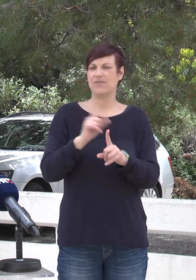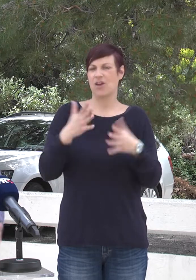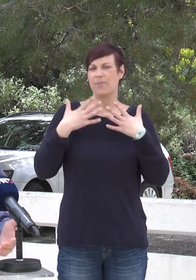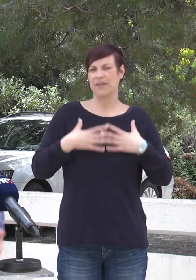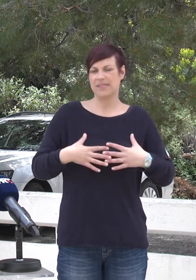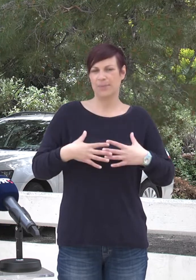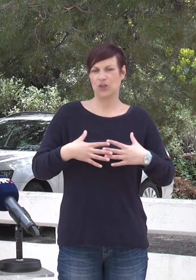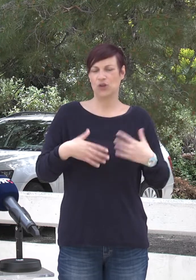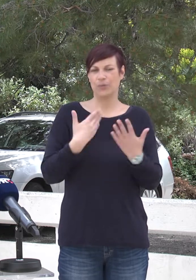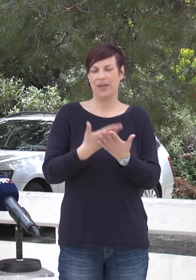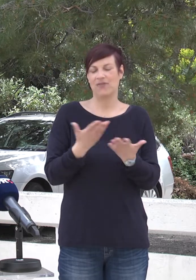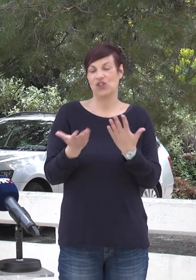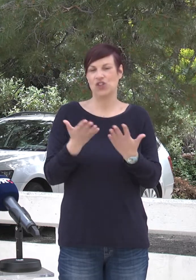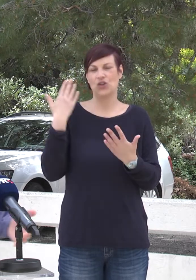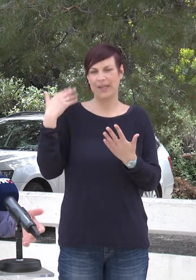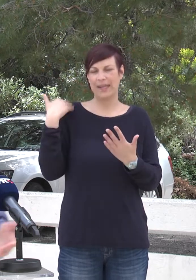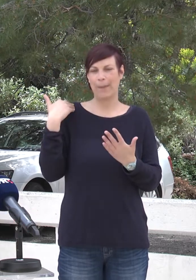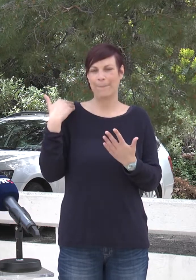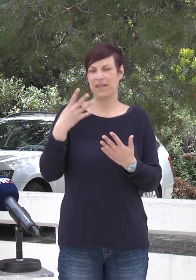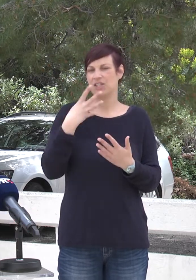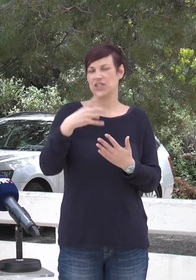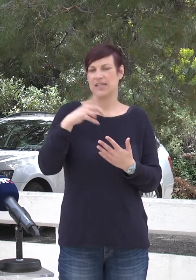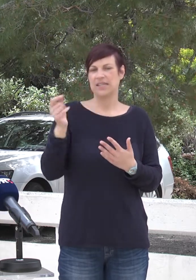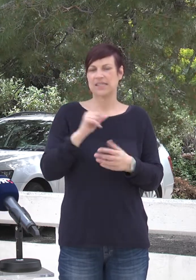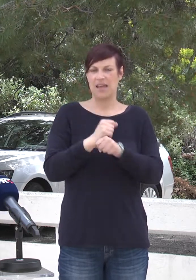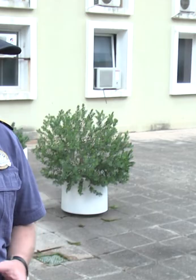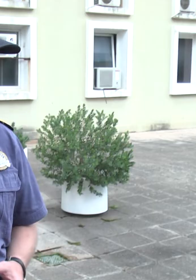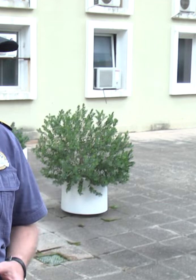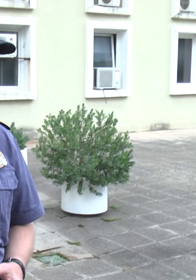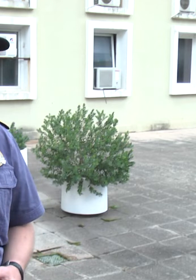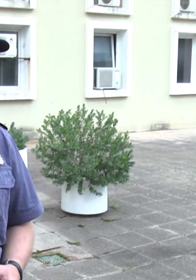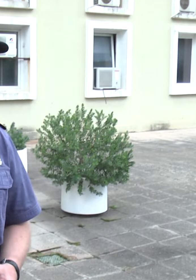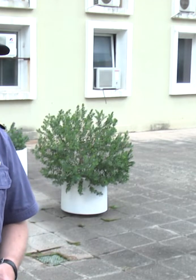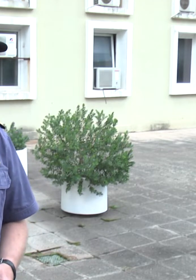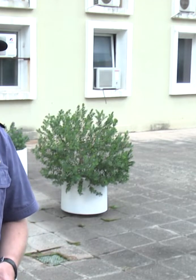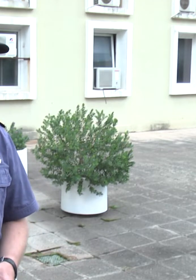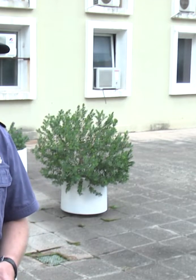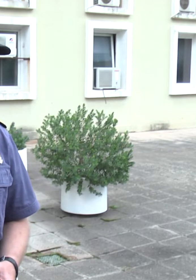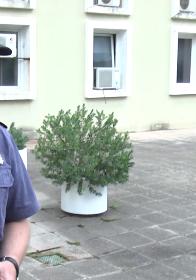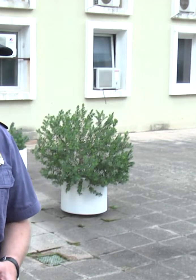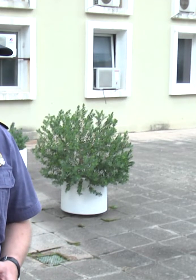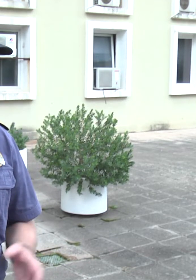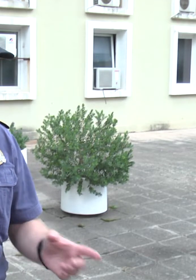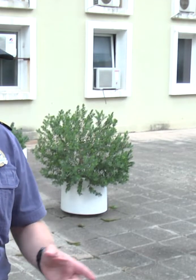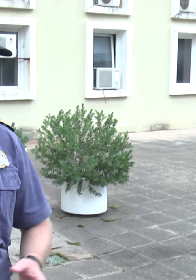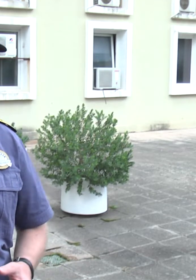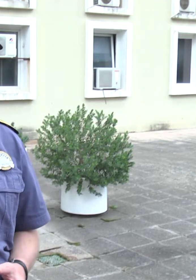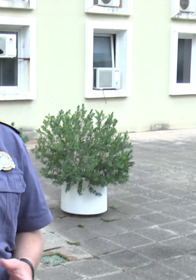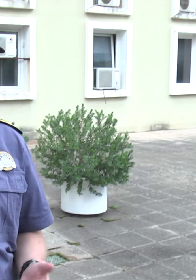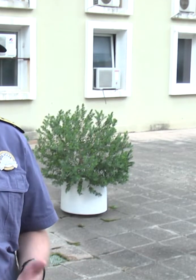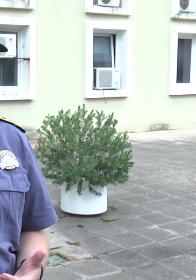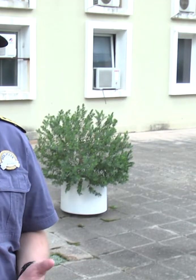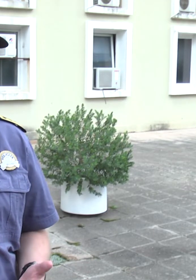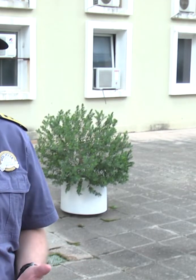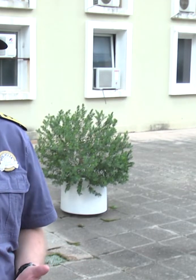i evo, to je to. Nije bila, znači, 14 dana nije radila. Načelnik policijske uprave Dubrovačko-neretvanski Ivan